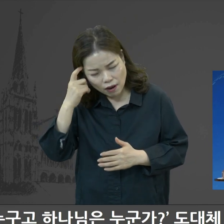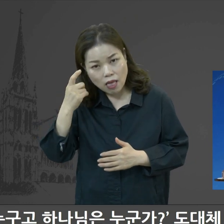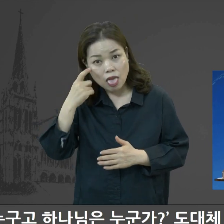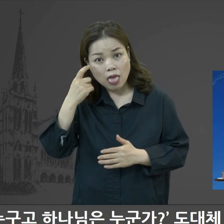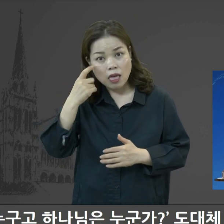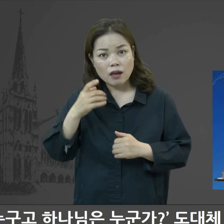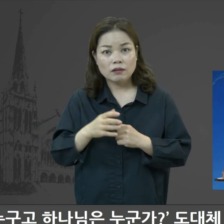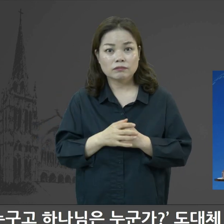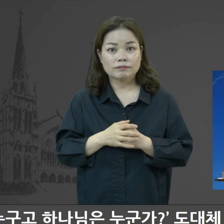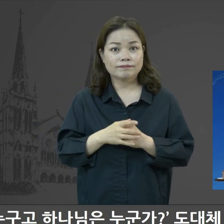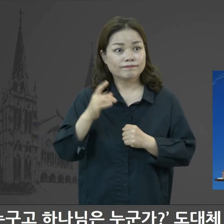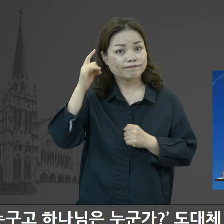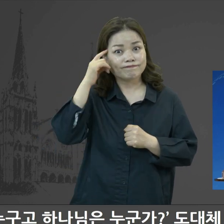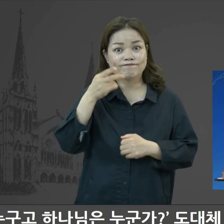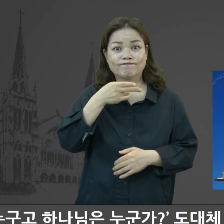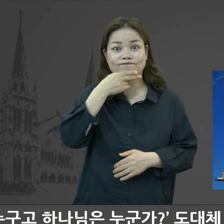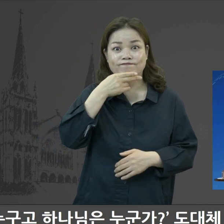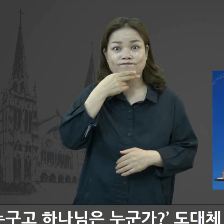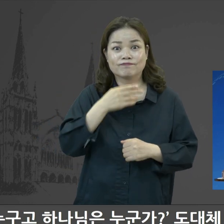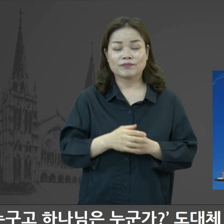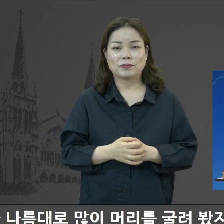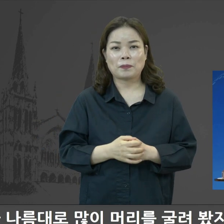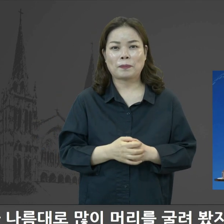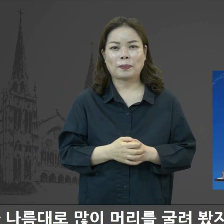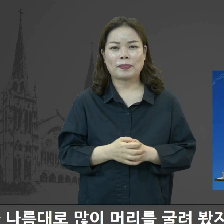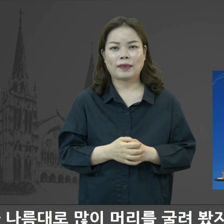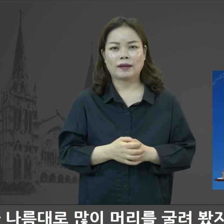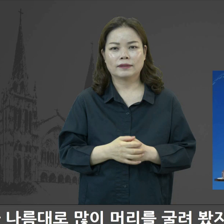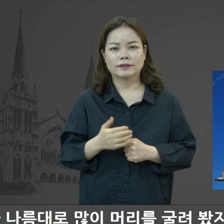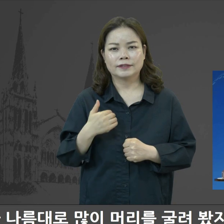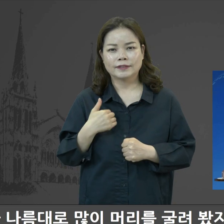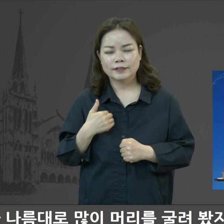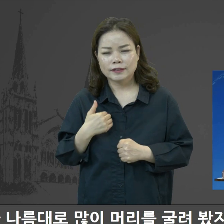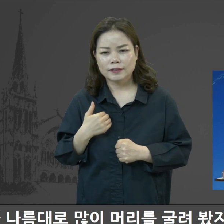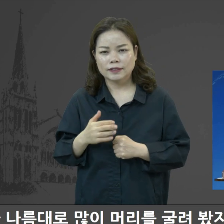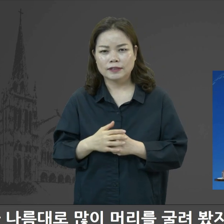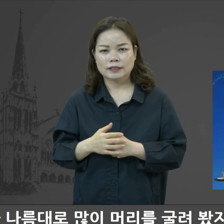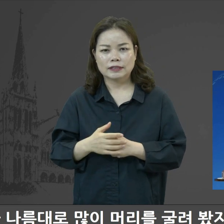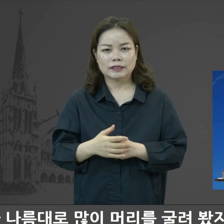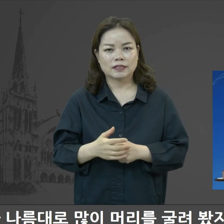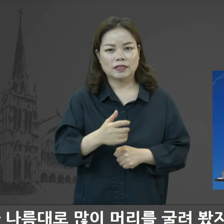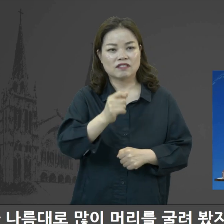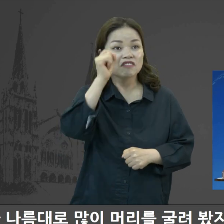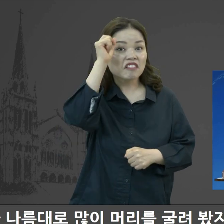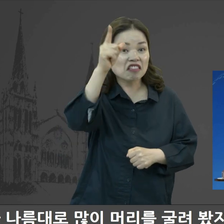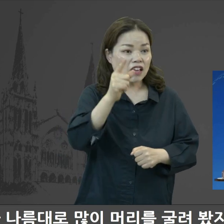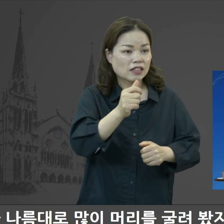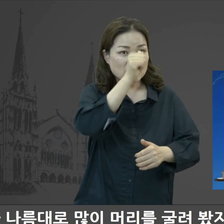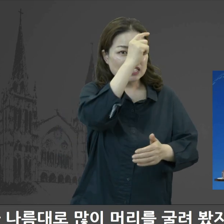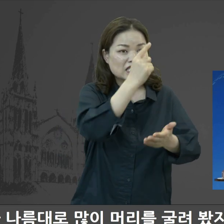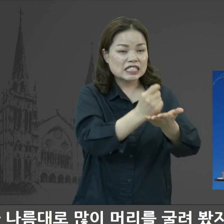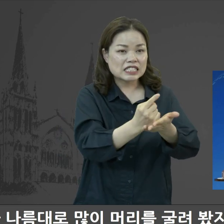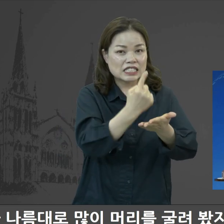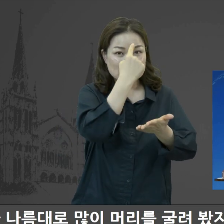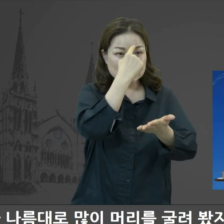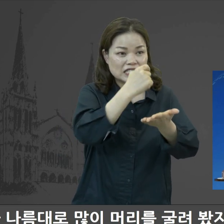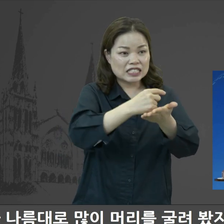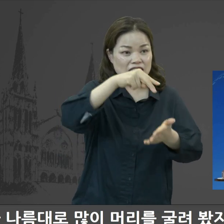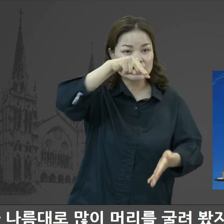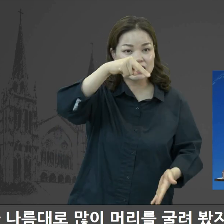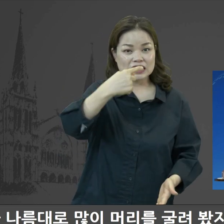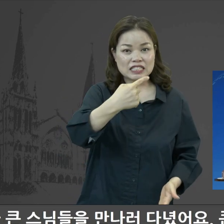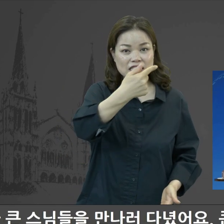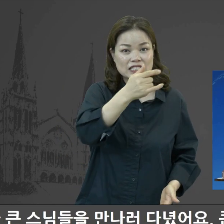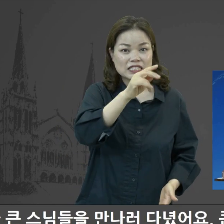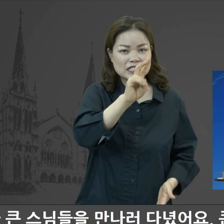굴려봤지만 생각이 안 났어요. 그래서 제가 큰 스님들을 만나러 다녔어요. 큰 스님들 만나러